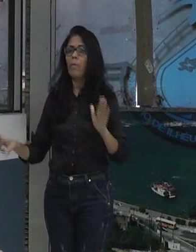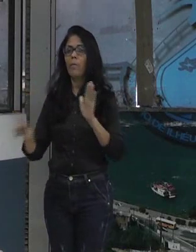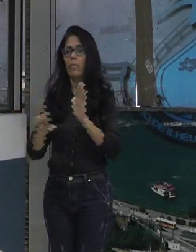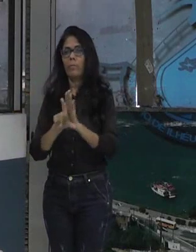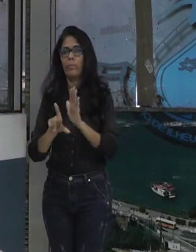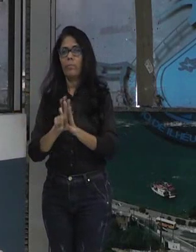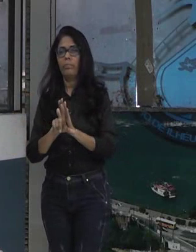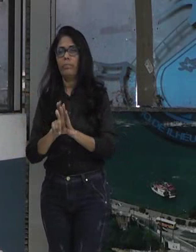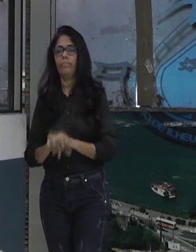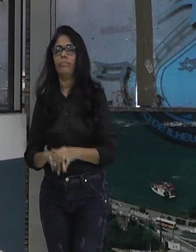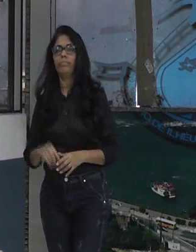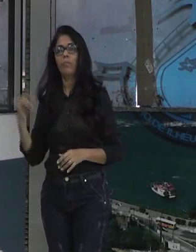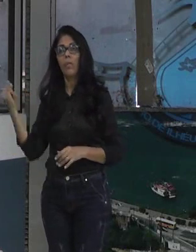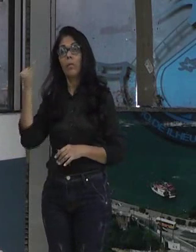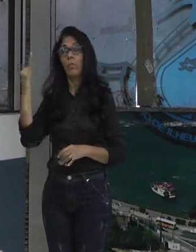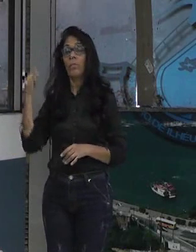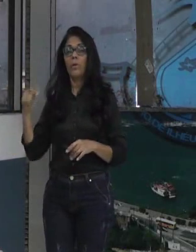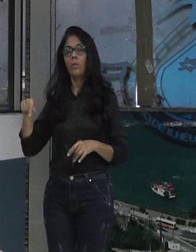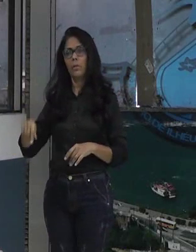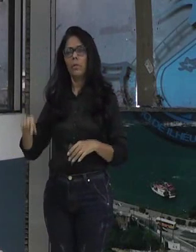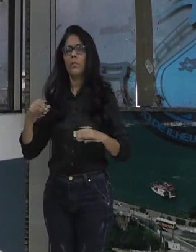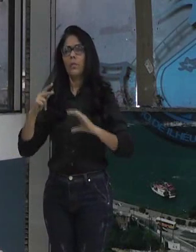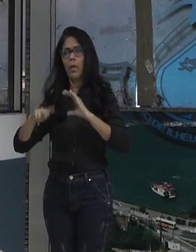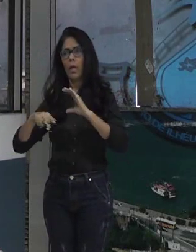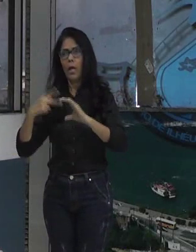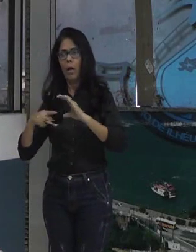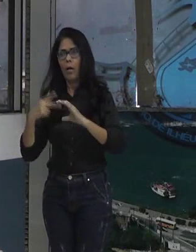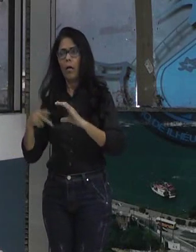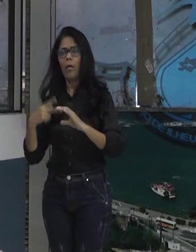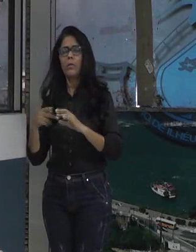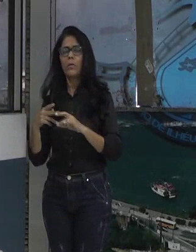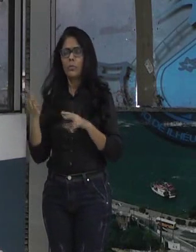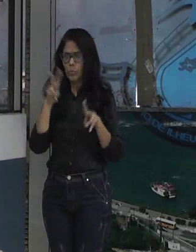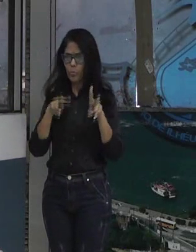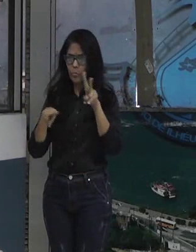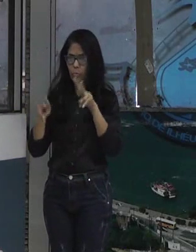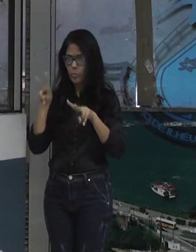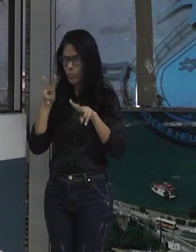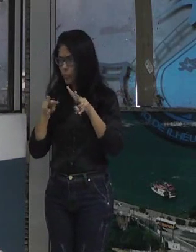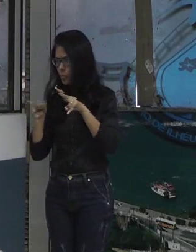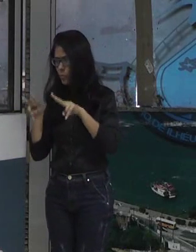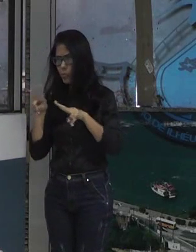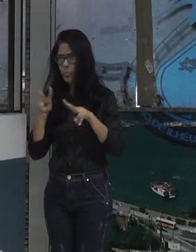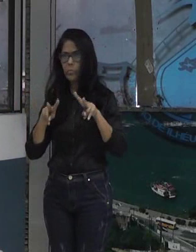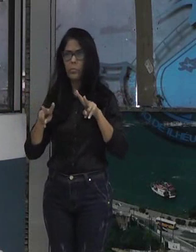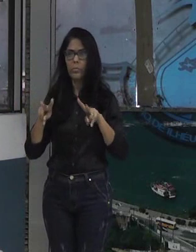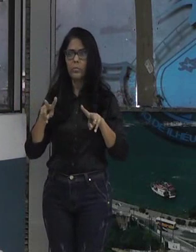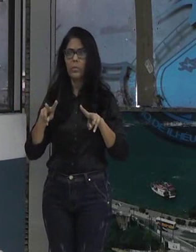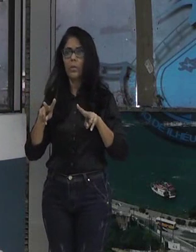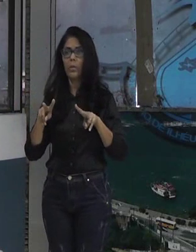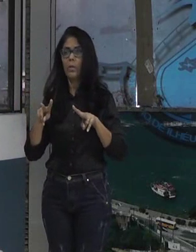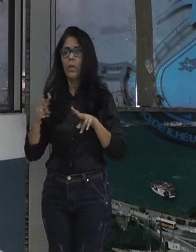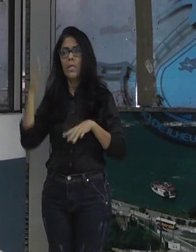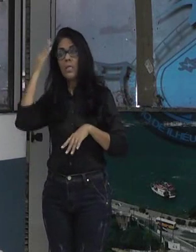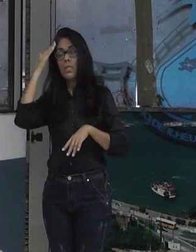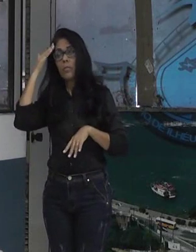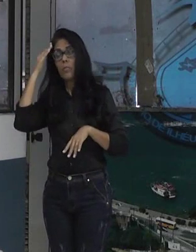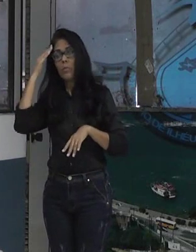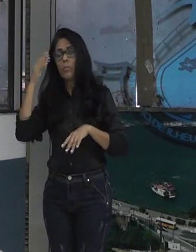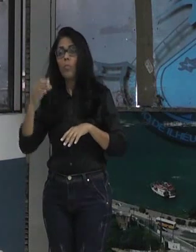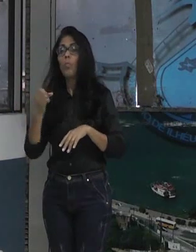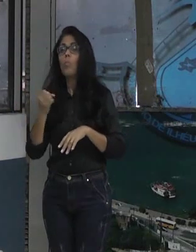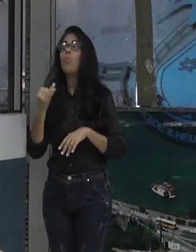gente precisa também nesta casa da pressão da fiscalização, quais são as linhas que estão com micro-ônibus,